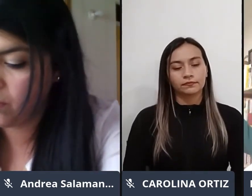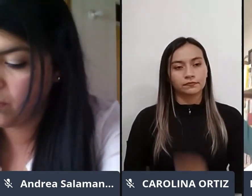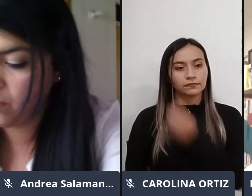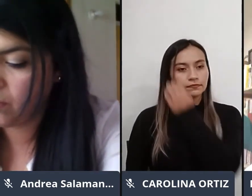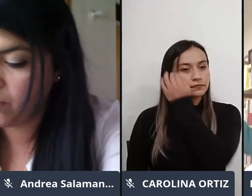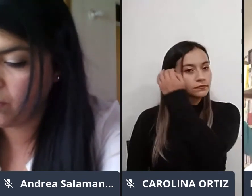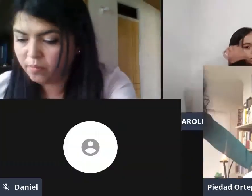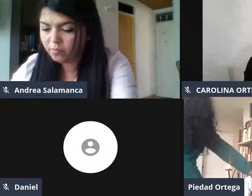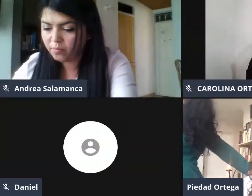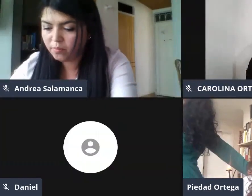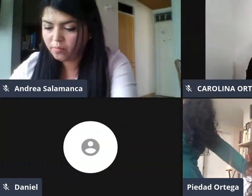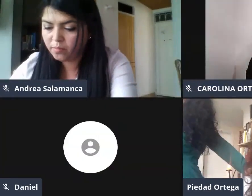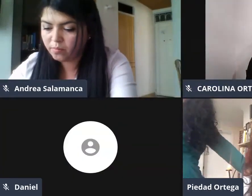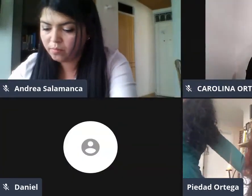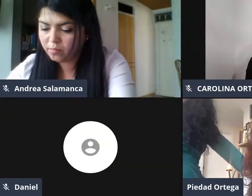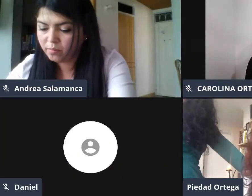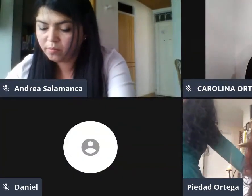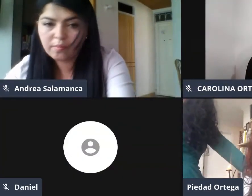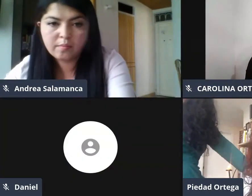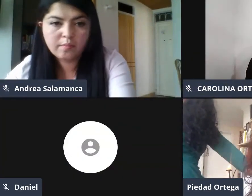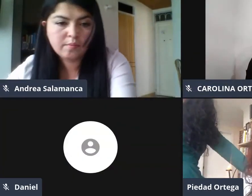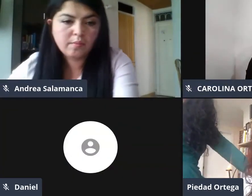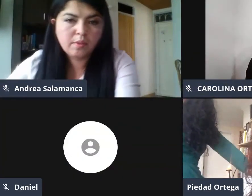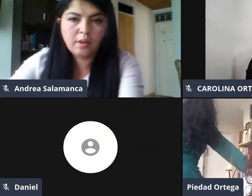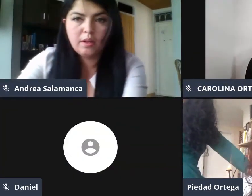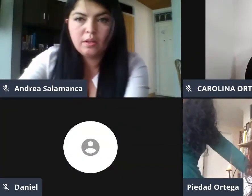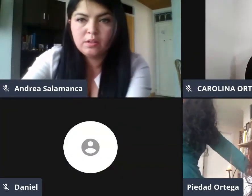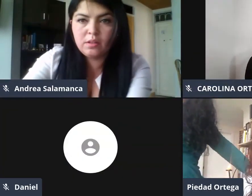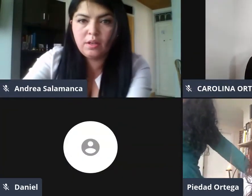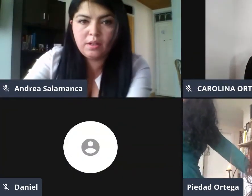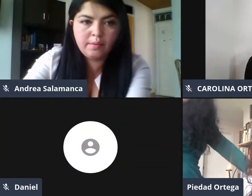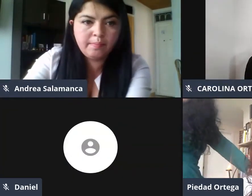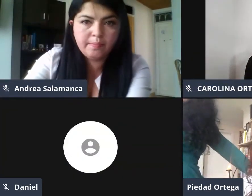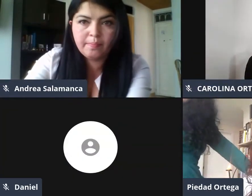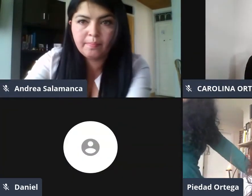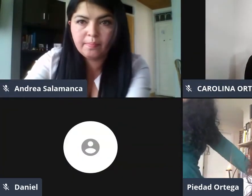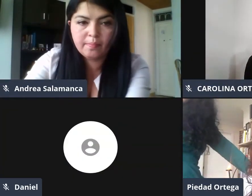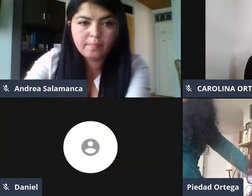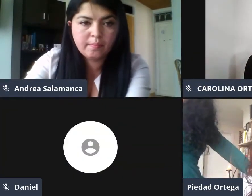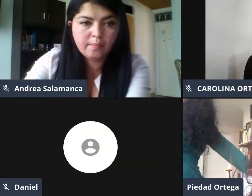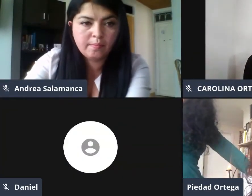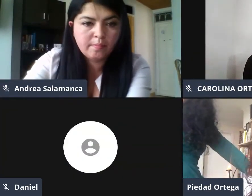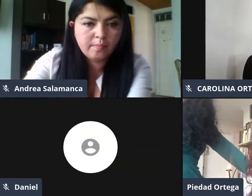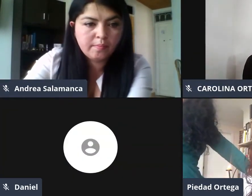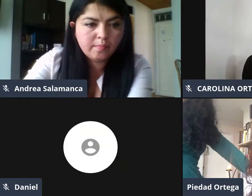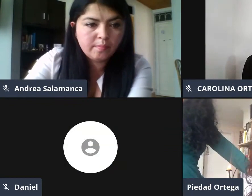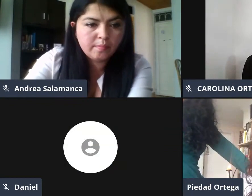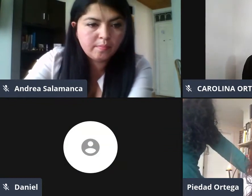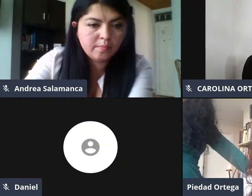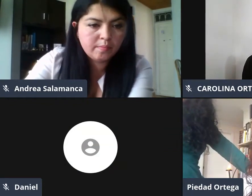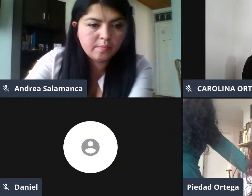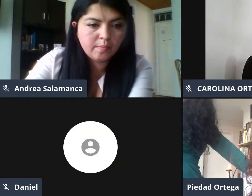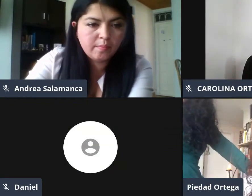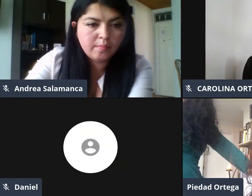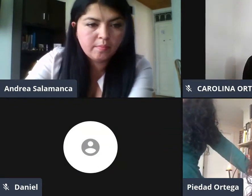Dile que se te escuchan, pregunta. ¿Me escuchan? ¿Me escuchan? Yo no estoy escuchando a nadie.